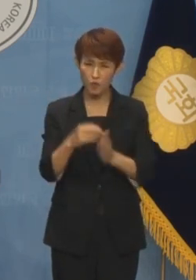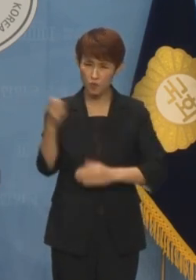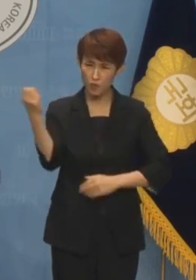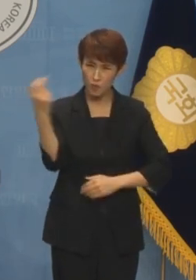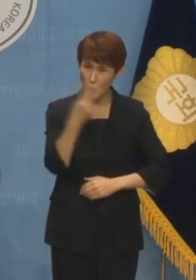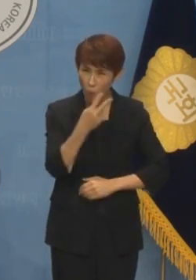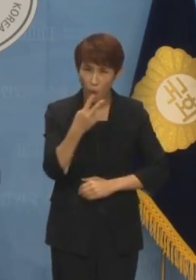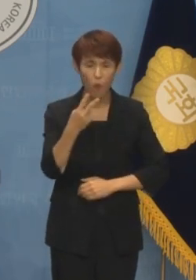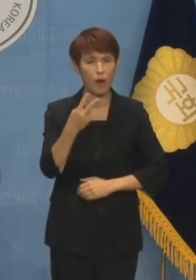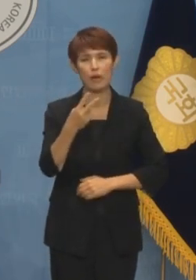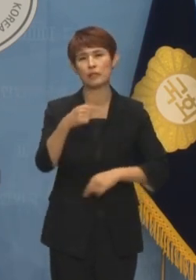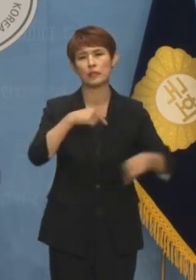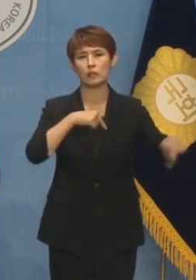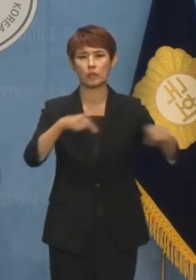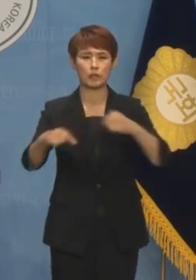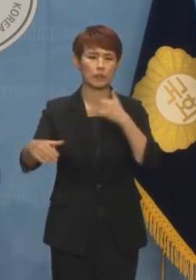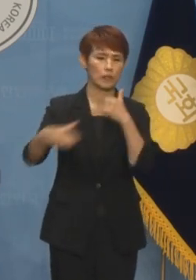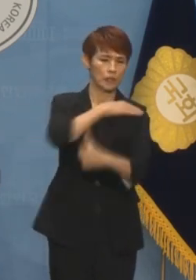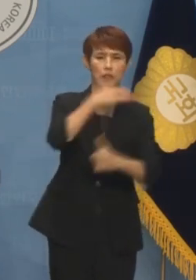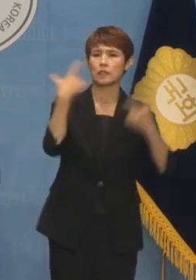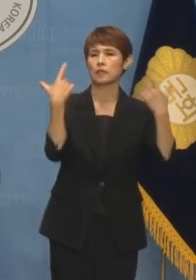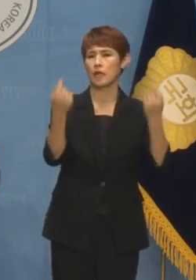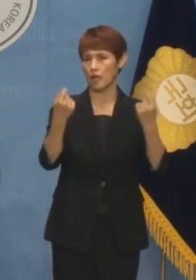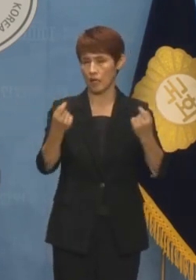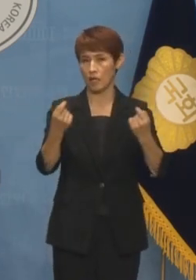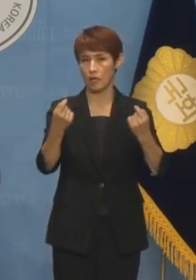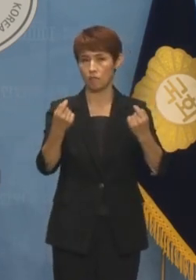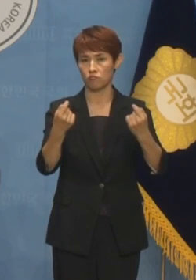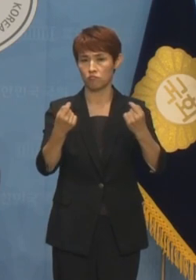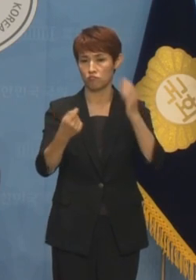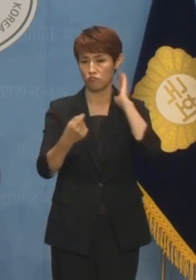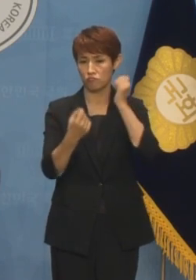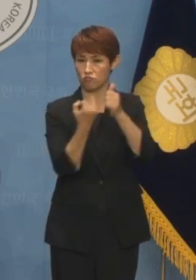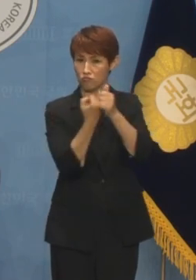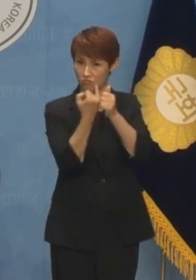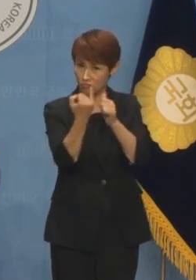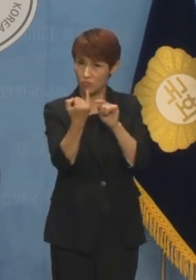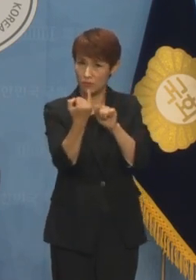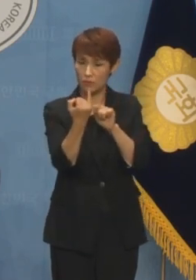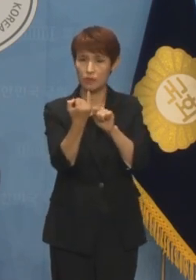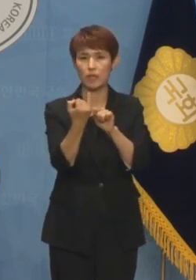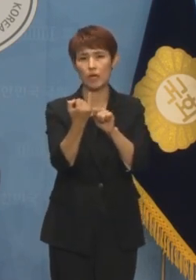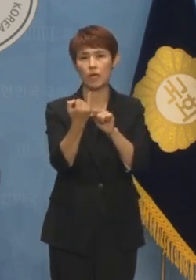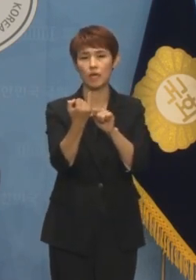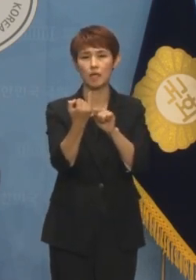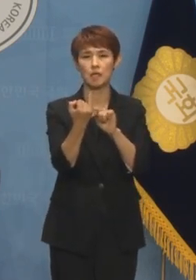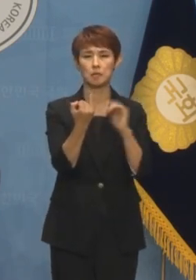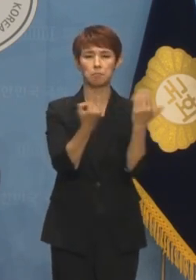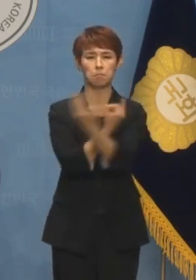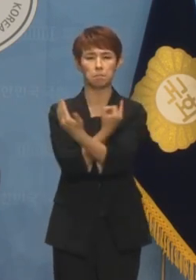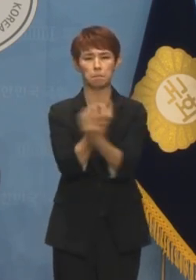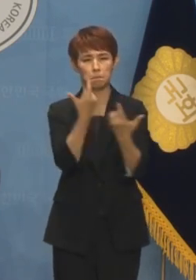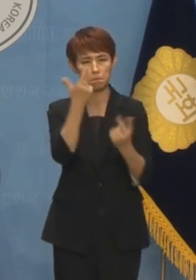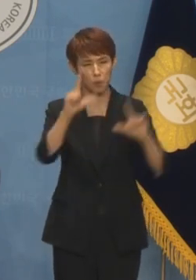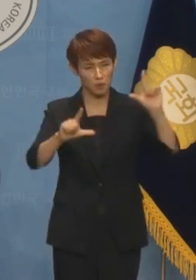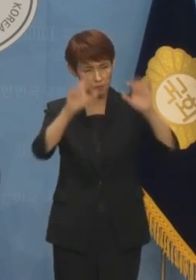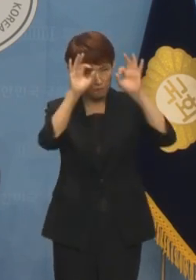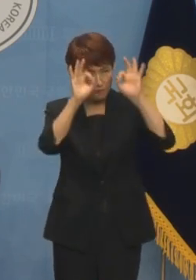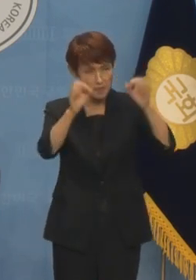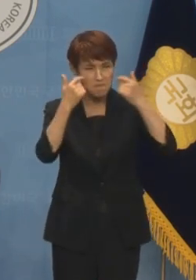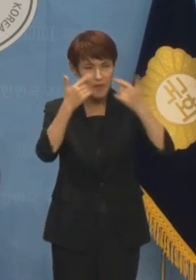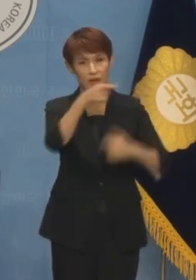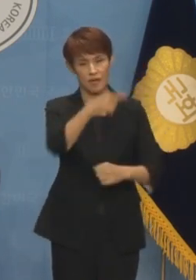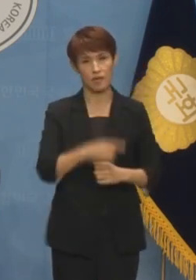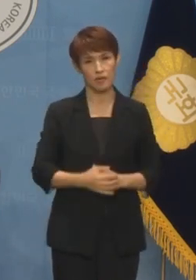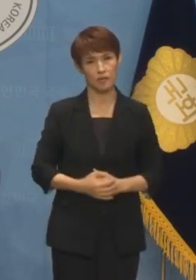것은 정치 공세라며 김건희 여사가 불가침의 성역임을 다시 한번